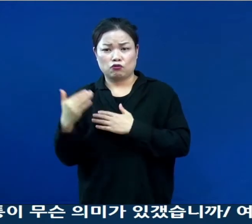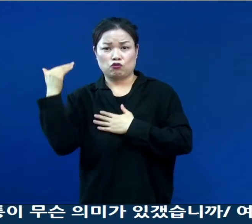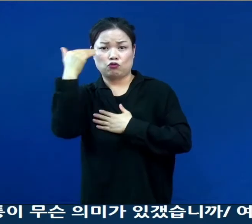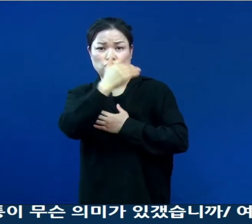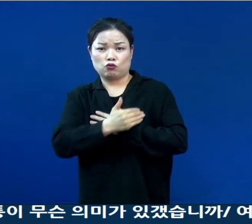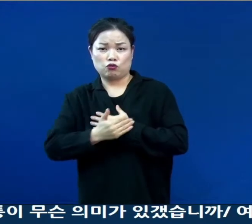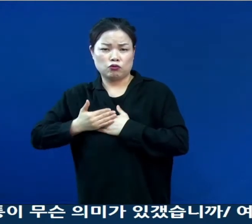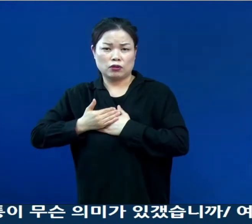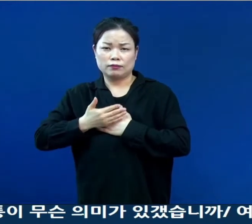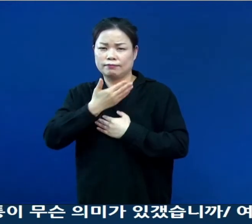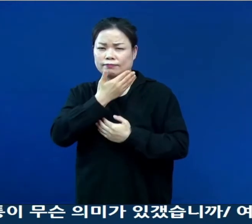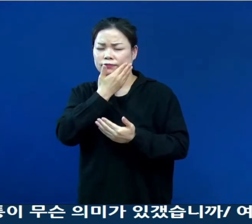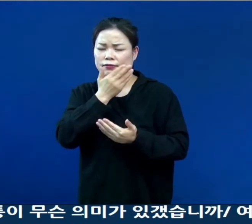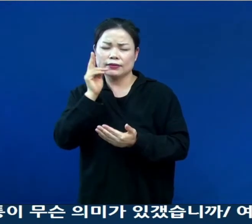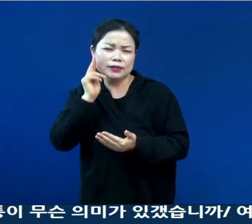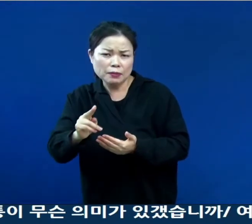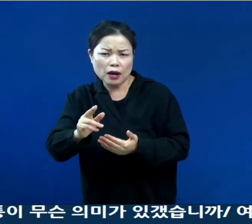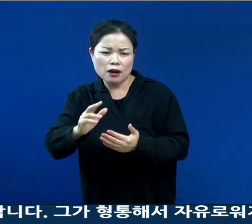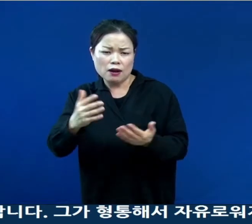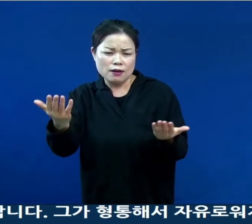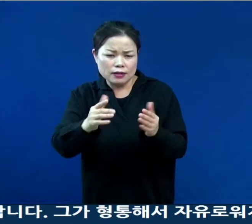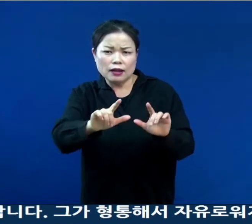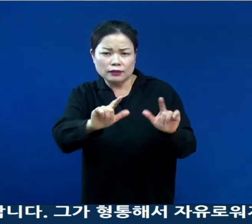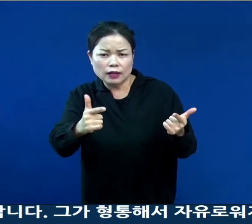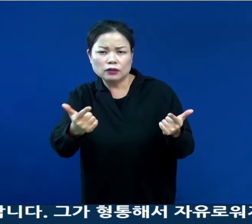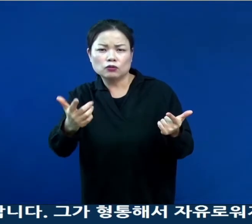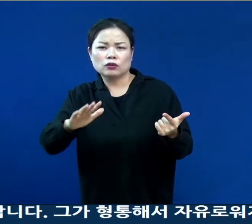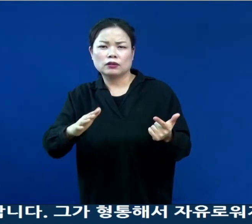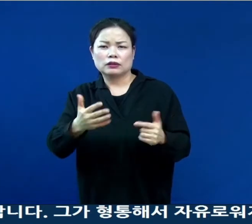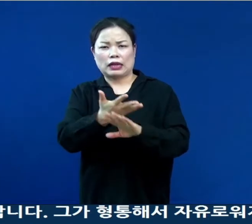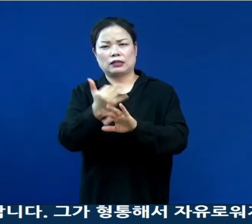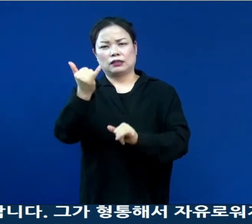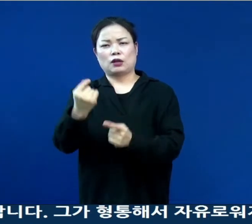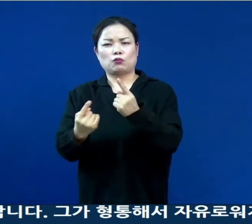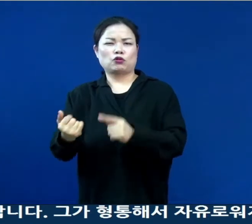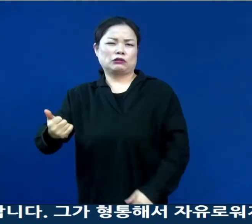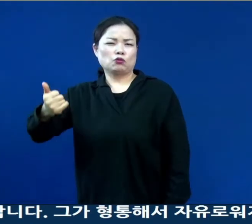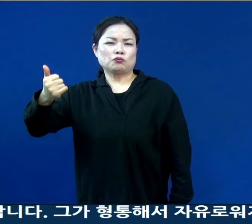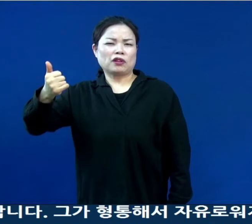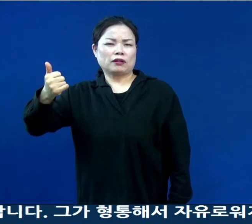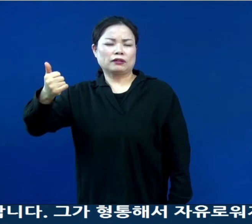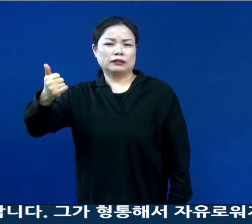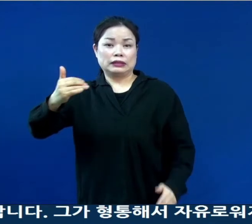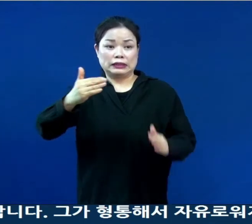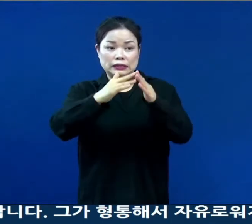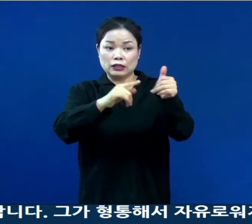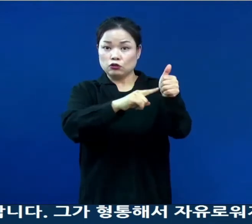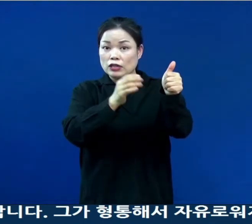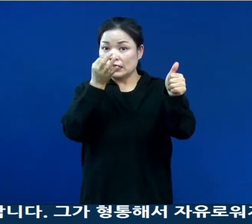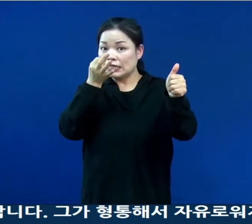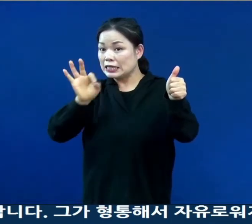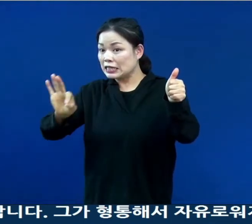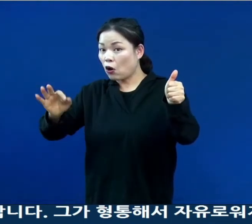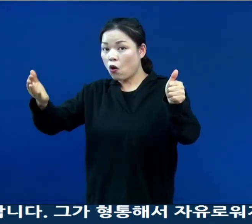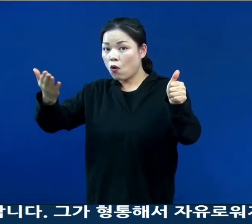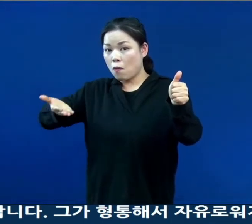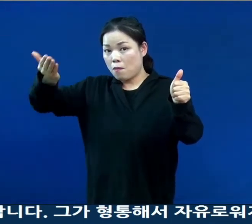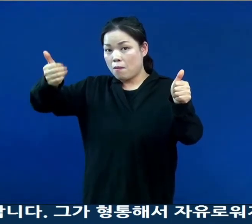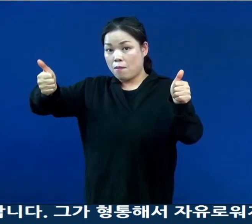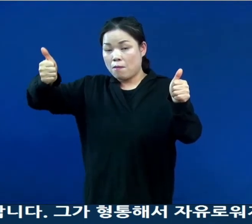육체적인 중노동을 하지 않아서 남들보다는 조금 더 나은 주거 환경에서 주인의 인정을 받고